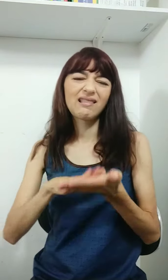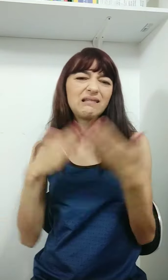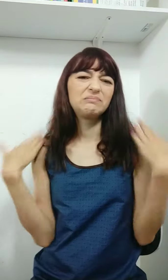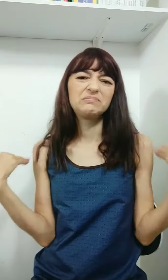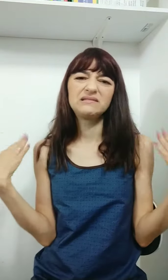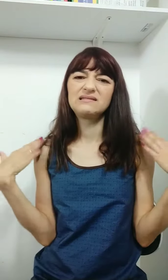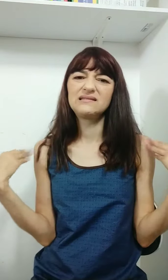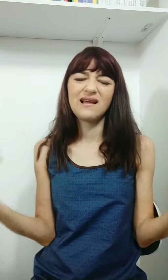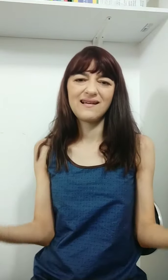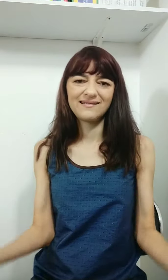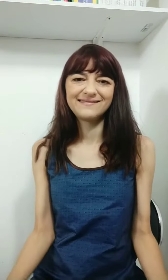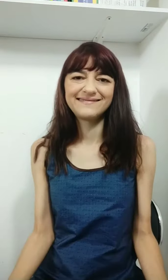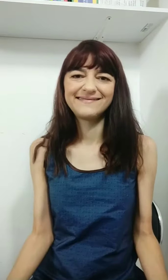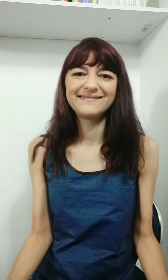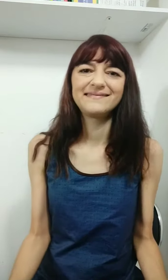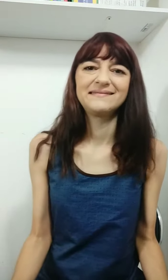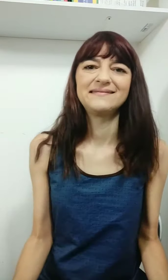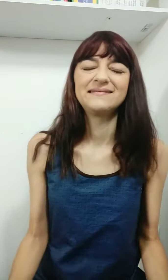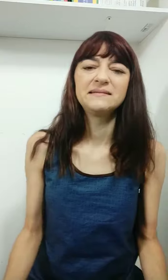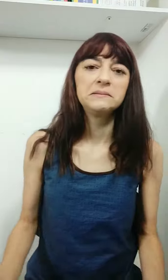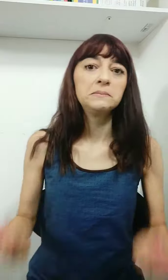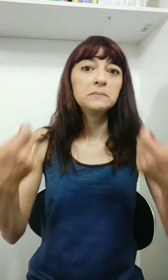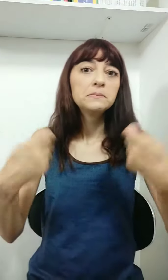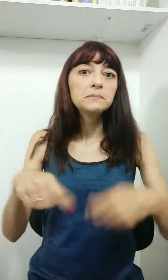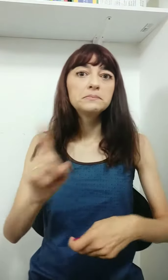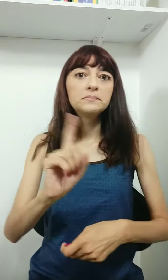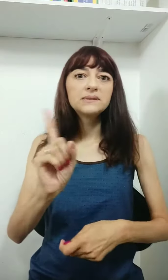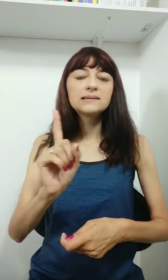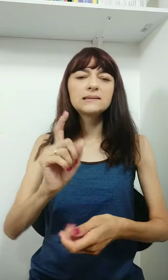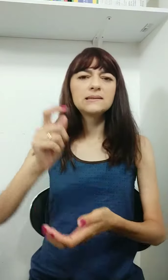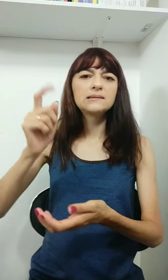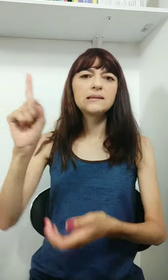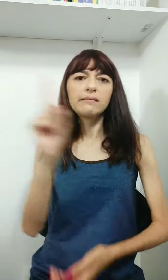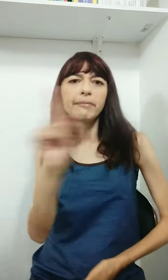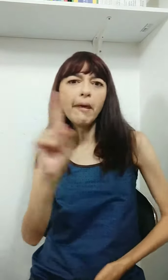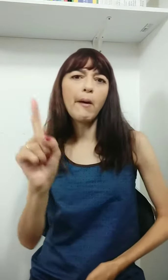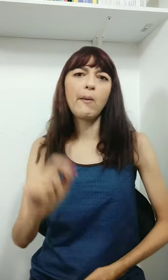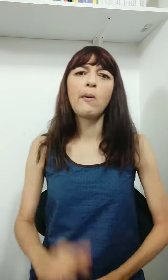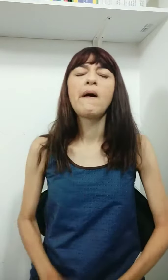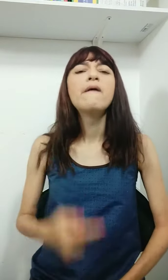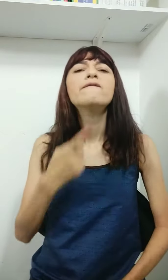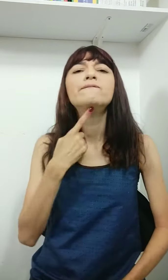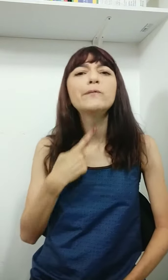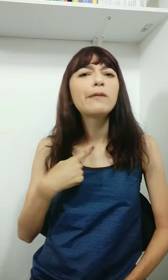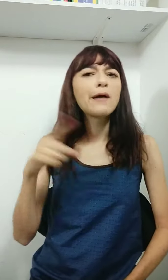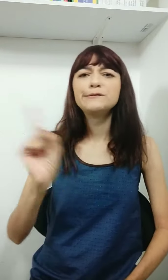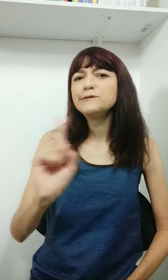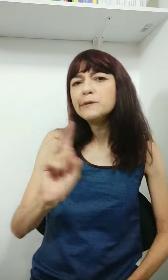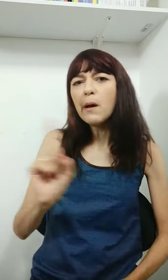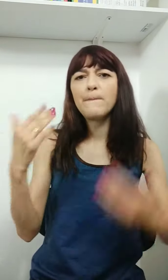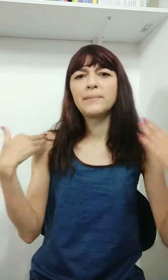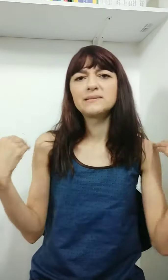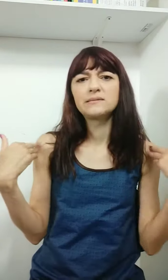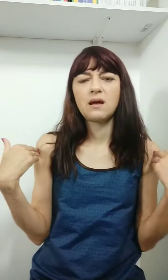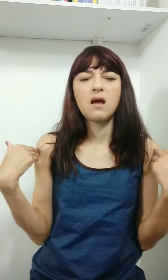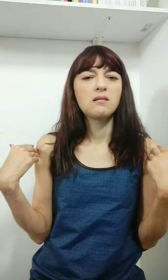Vontade de sair, não tenho vontade de sair hoje. Não é necessário que vocês fiquem fazendo, não, vontade não